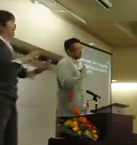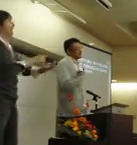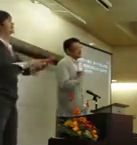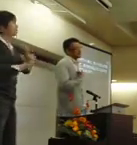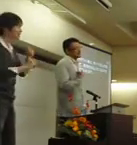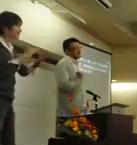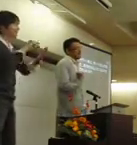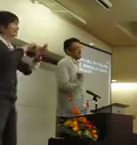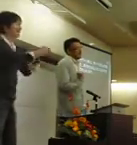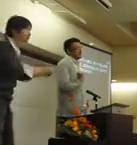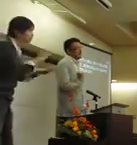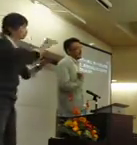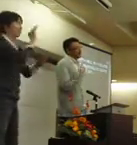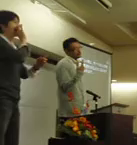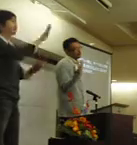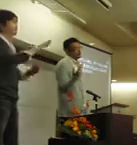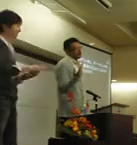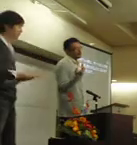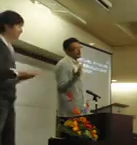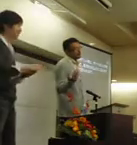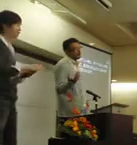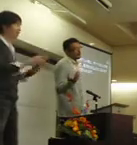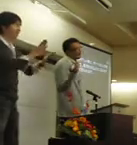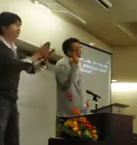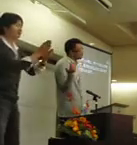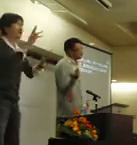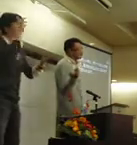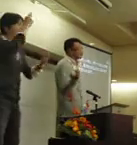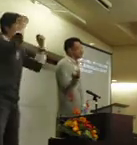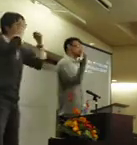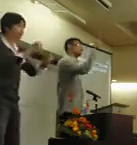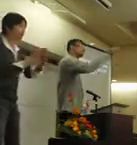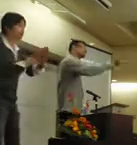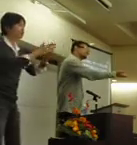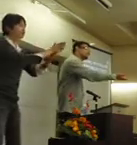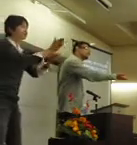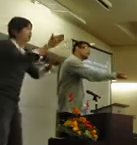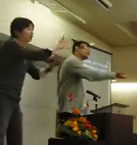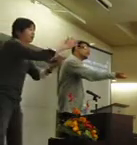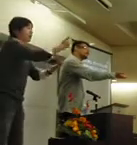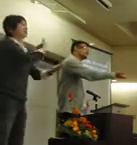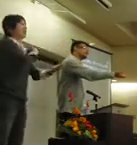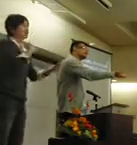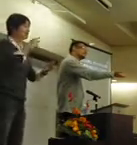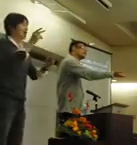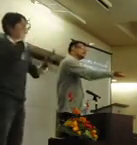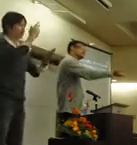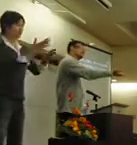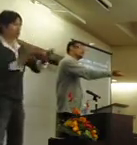たち神様は知ってますから、ちょっとずれてもブレても大丈夫なんです。すぐ戻ってきます。